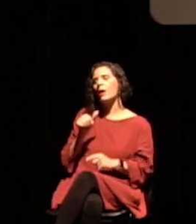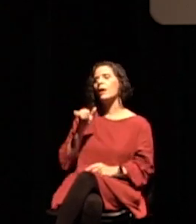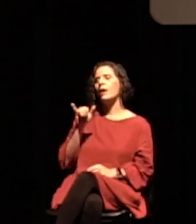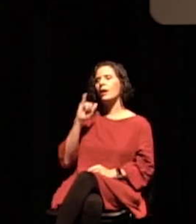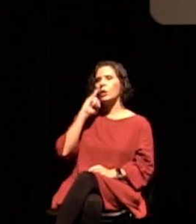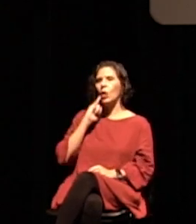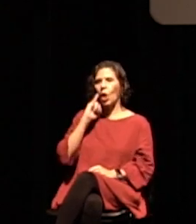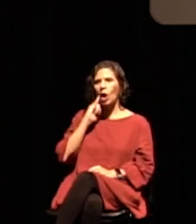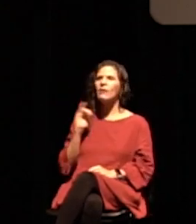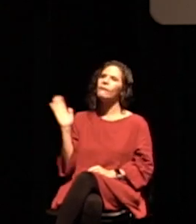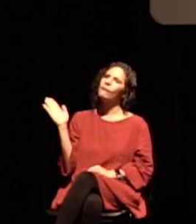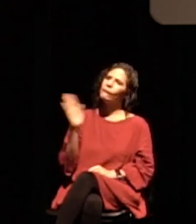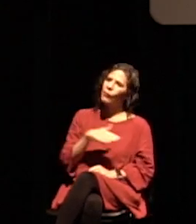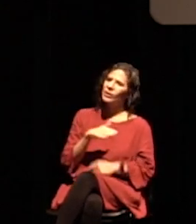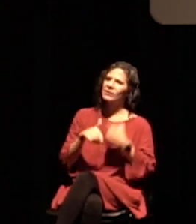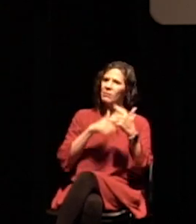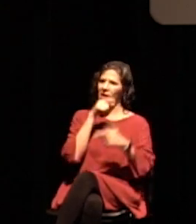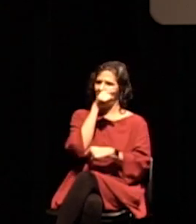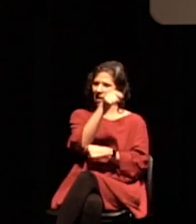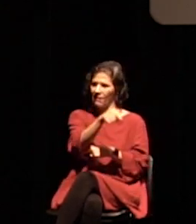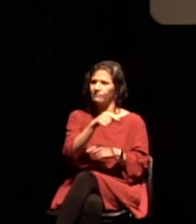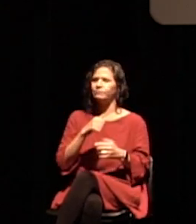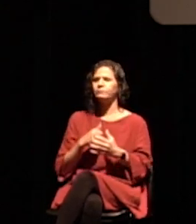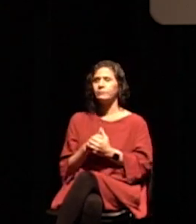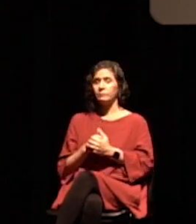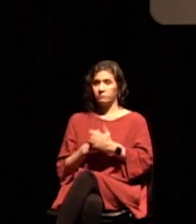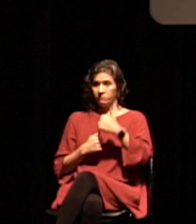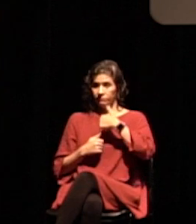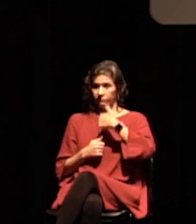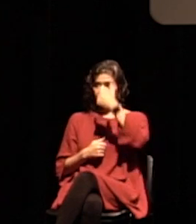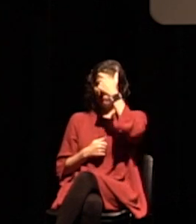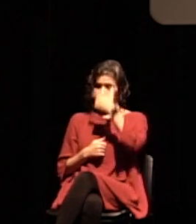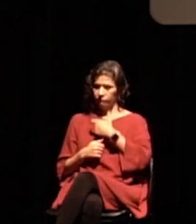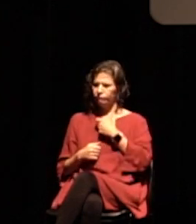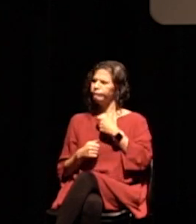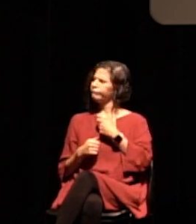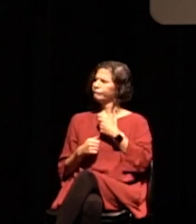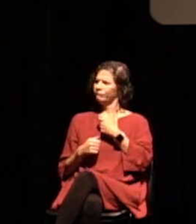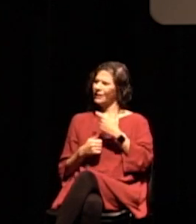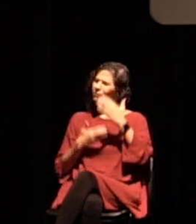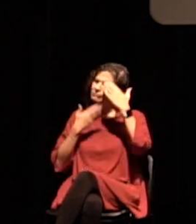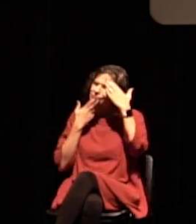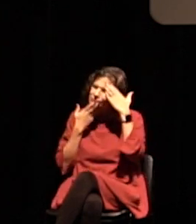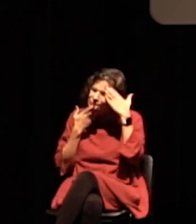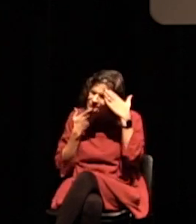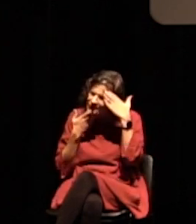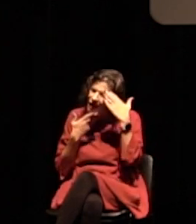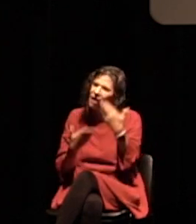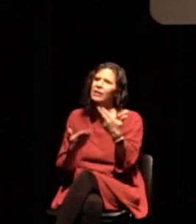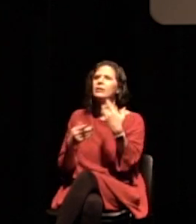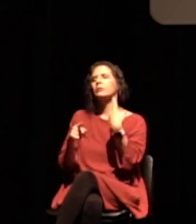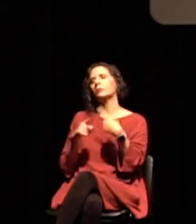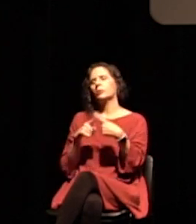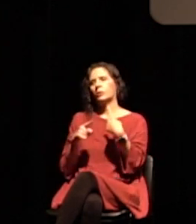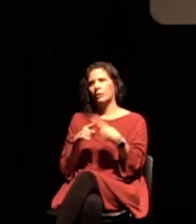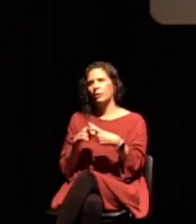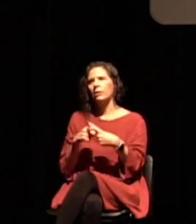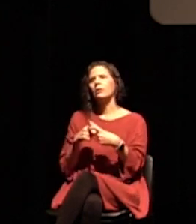local. Então, eu sou extremamente grata por